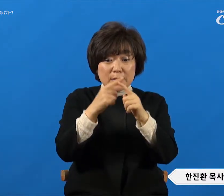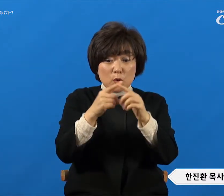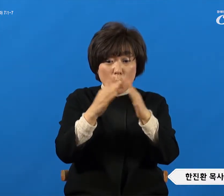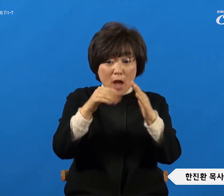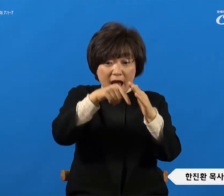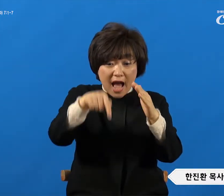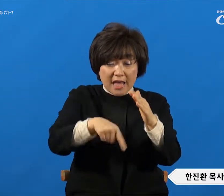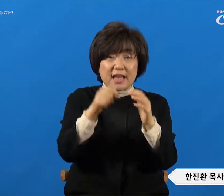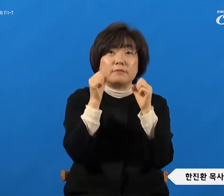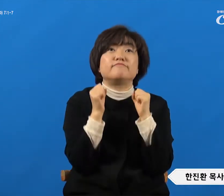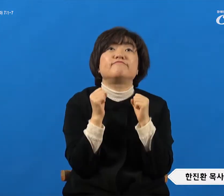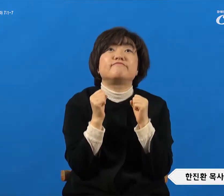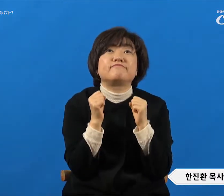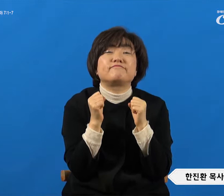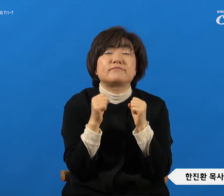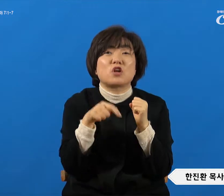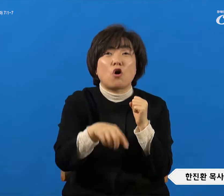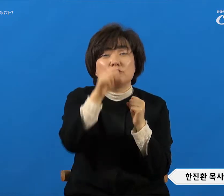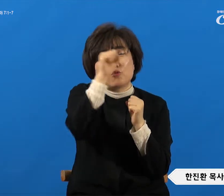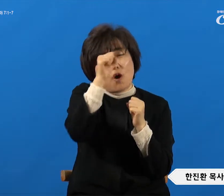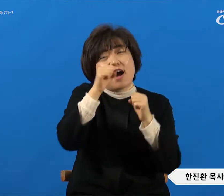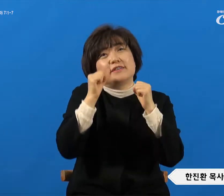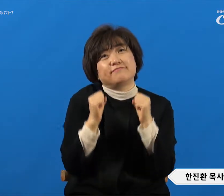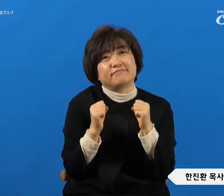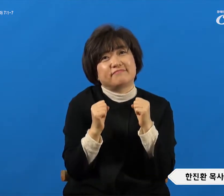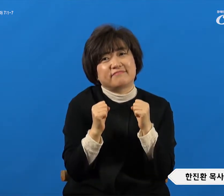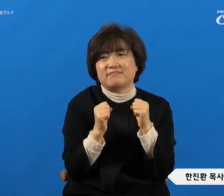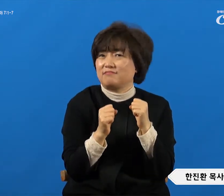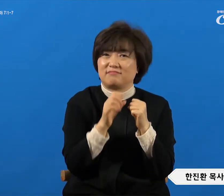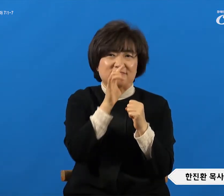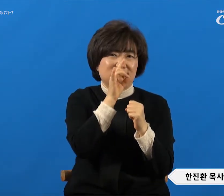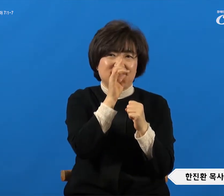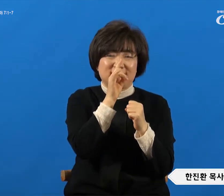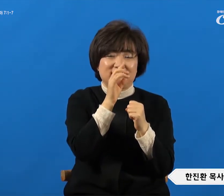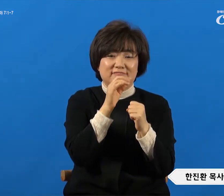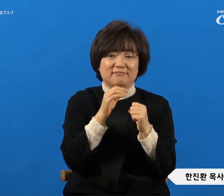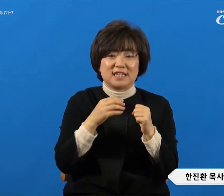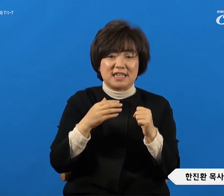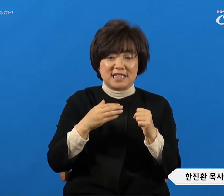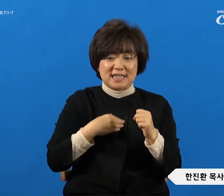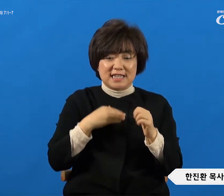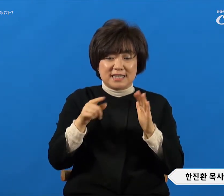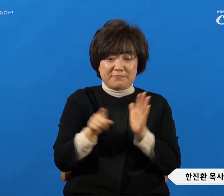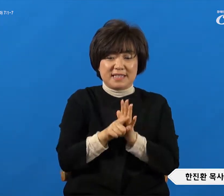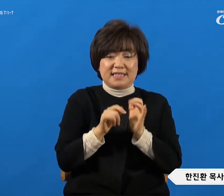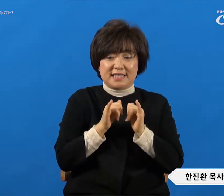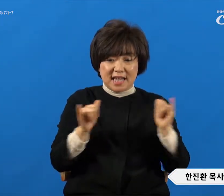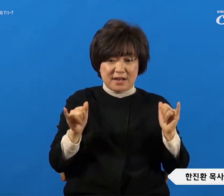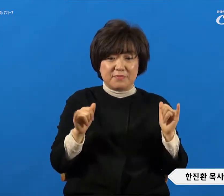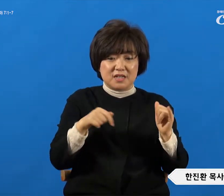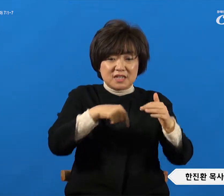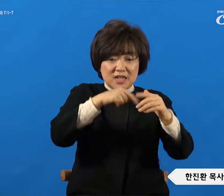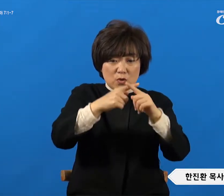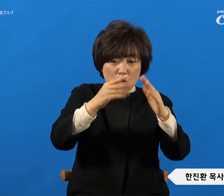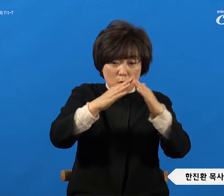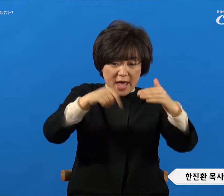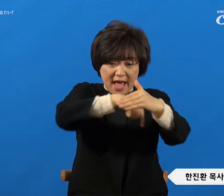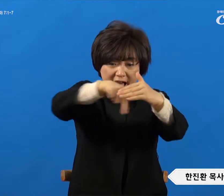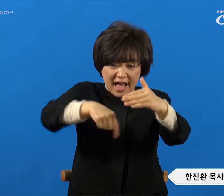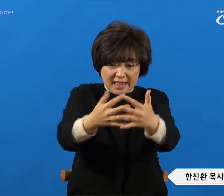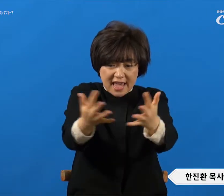교회당 안에 머물러 있으면 안 됩니다. 우리 신자는 이 예배당 울타리 안에 머물러 있어서는 안